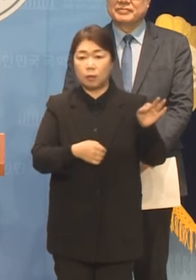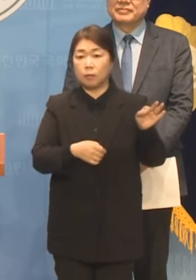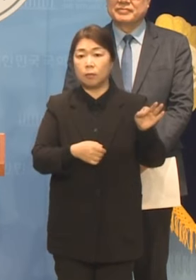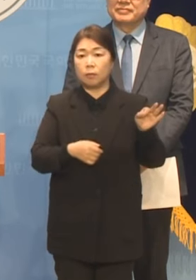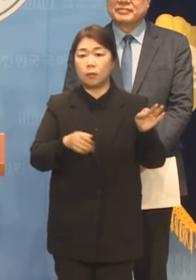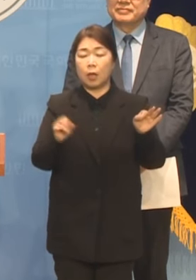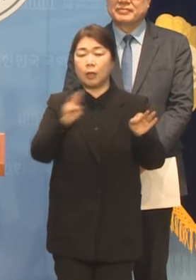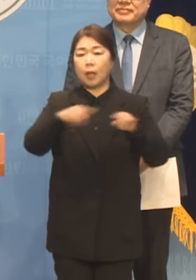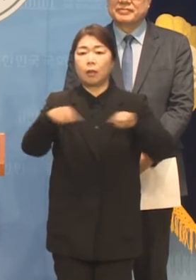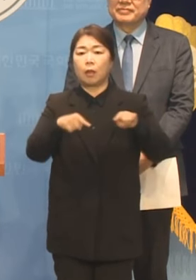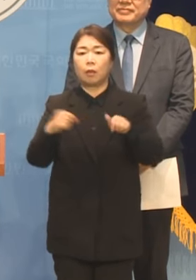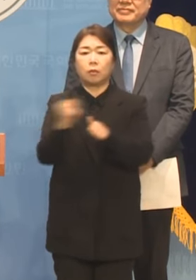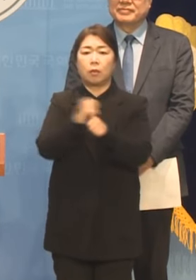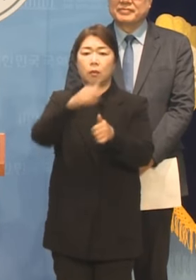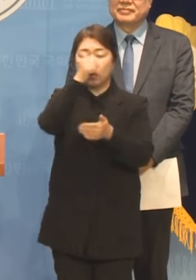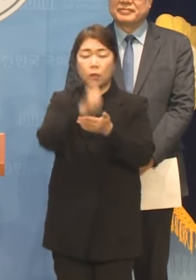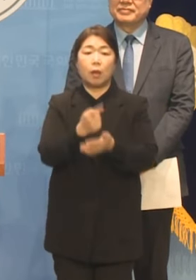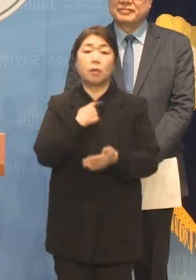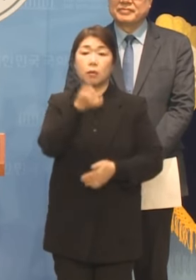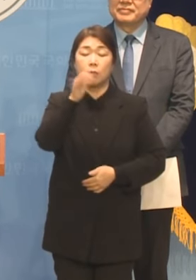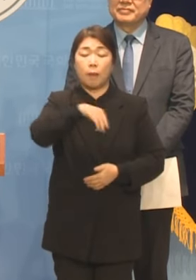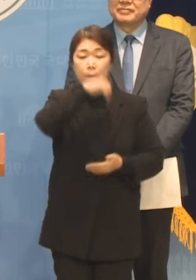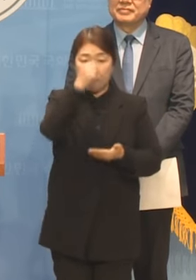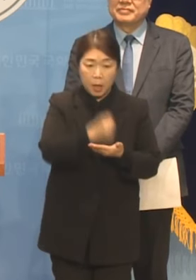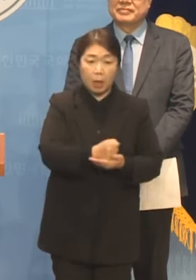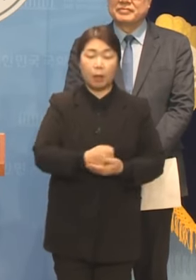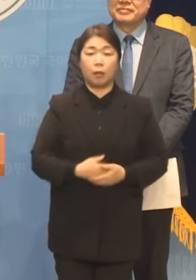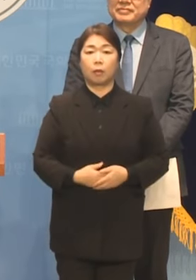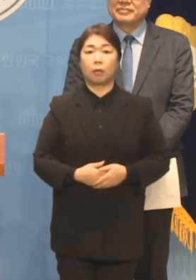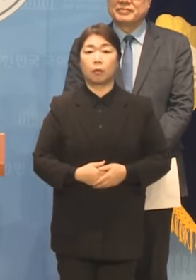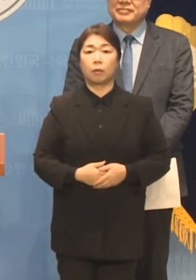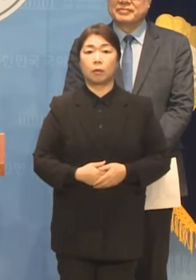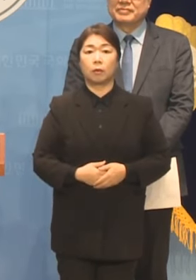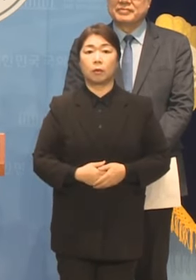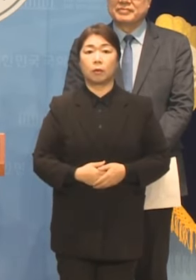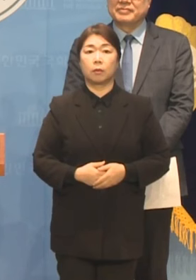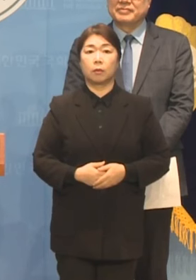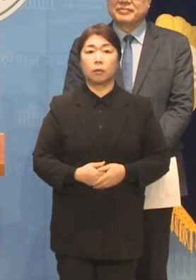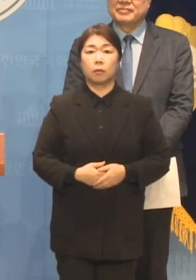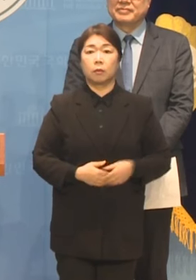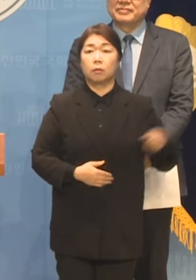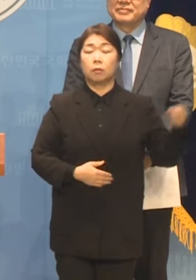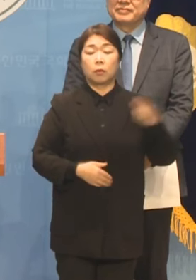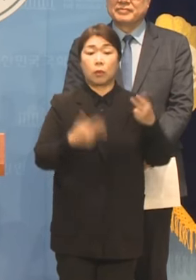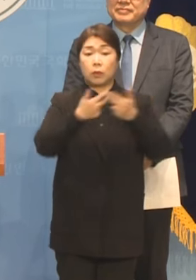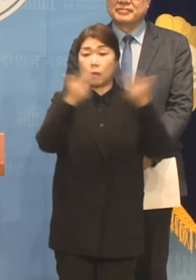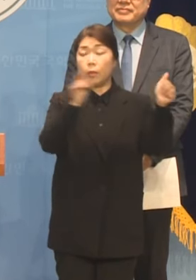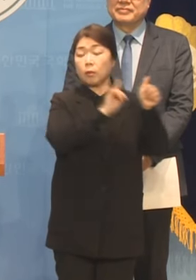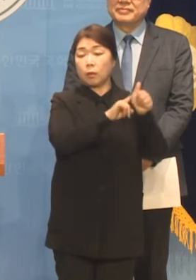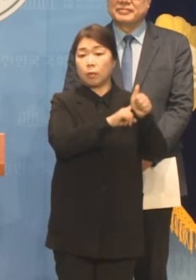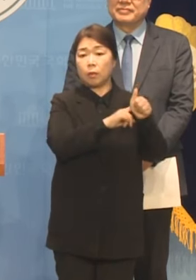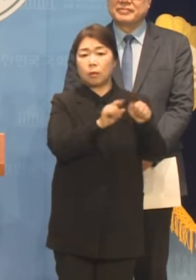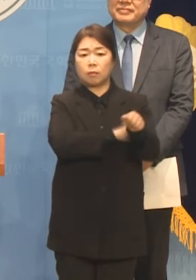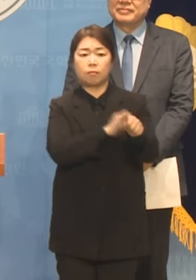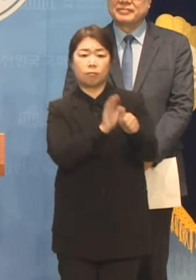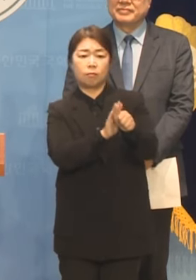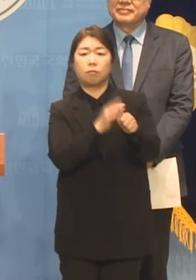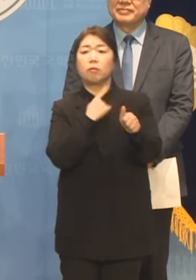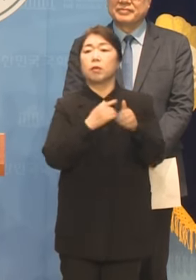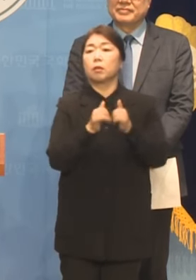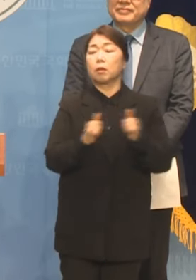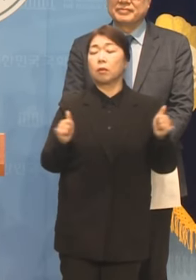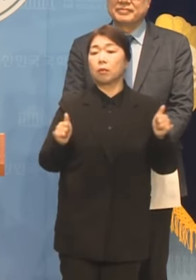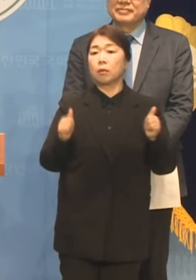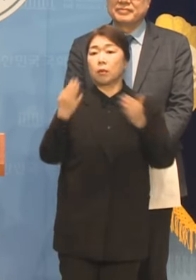폭행죄도 불구하고 적격네 또 이재명 당대표 특보는